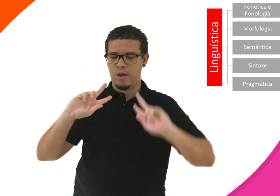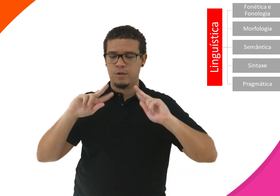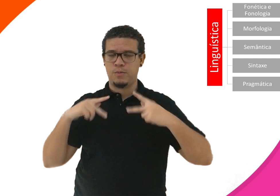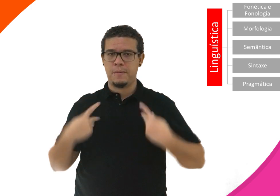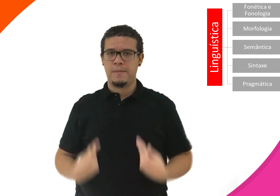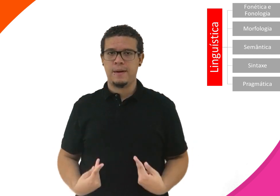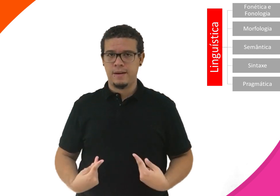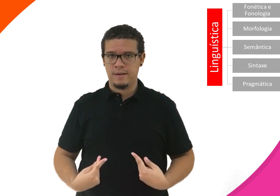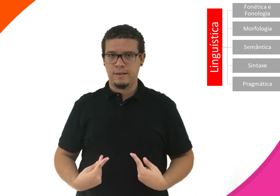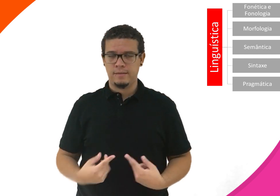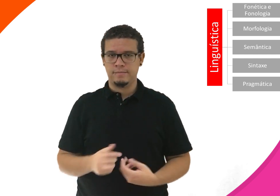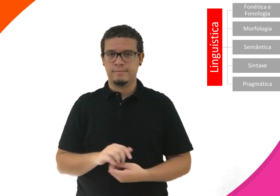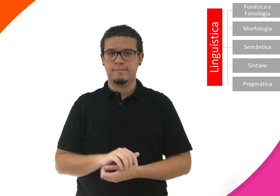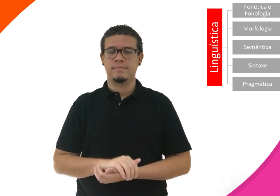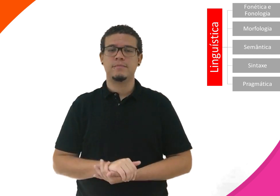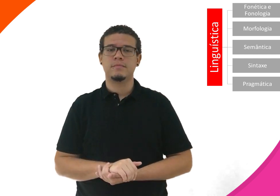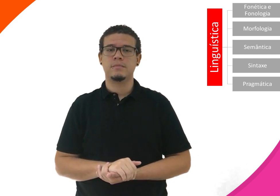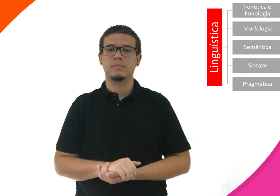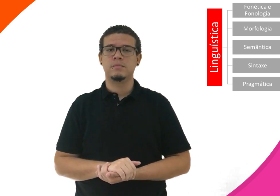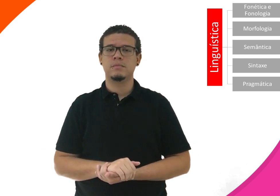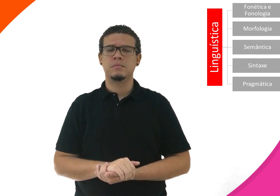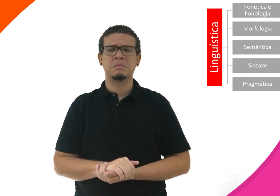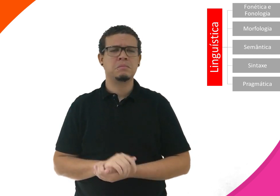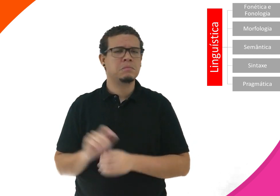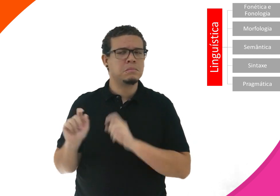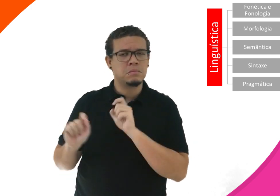Linguística é a ciência da linguagem humana.